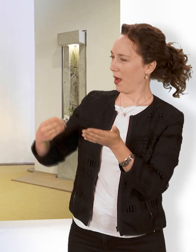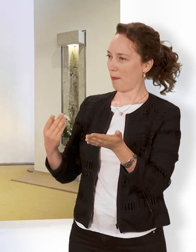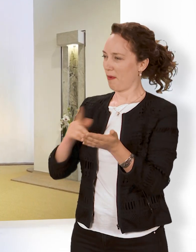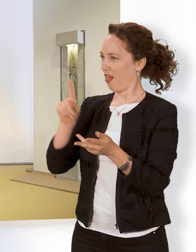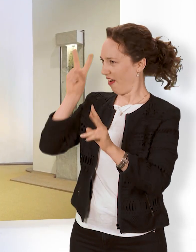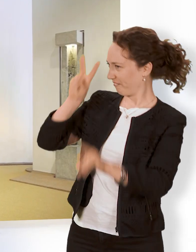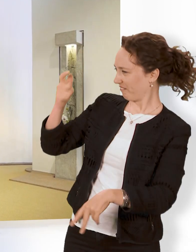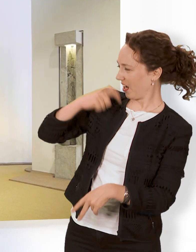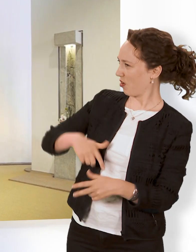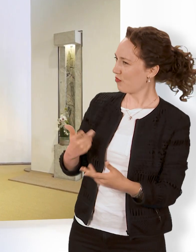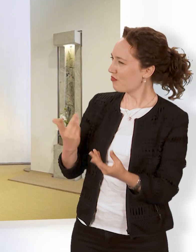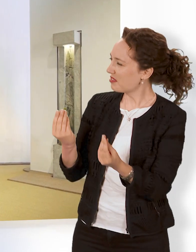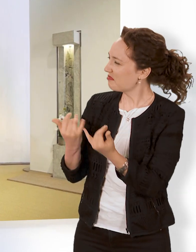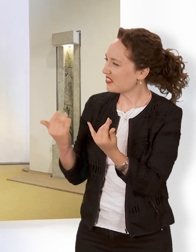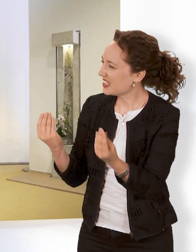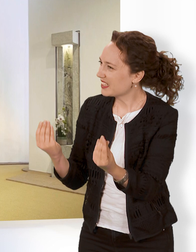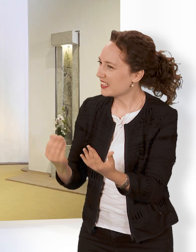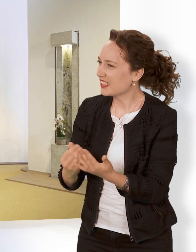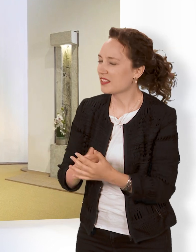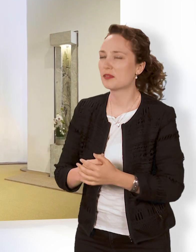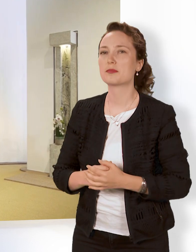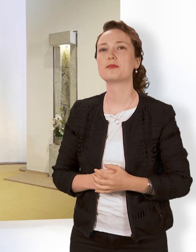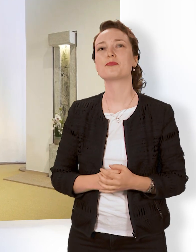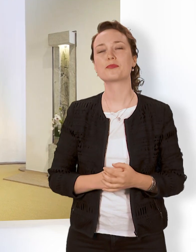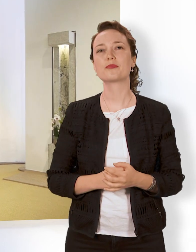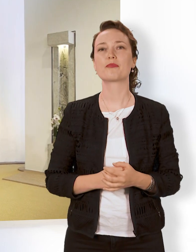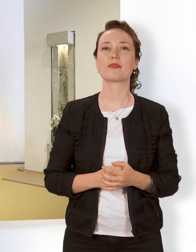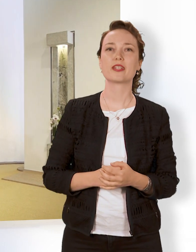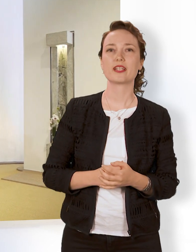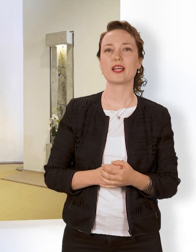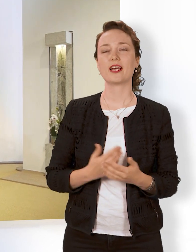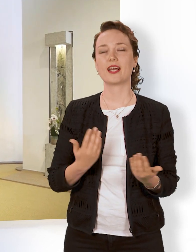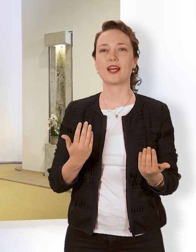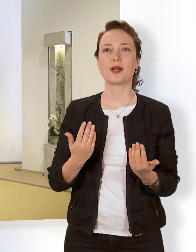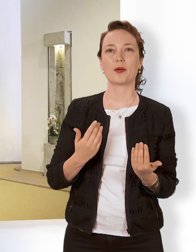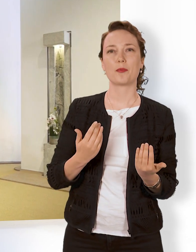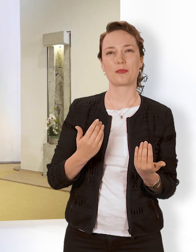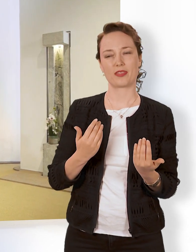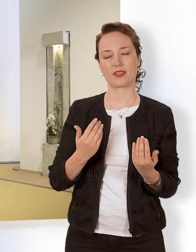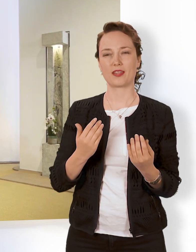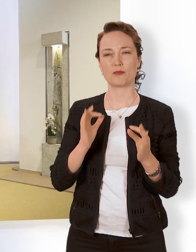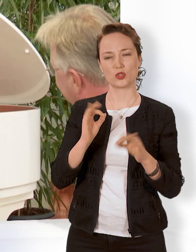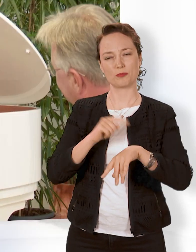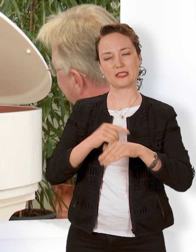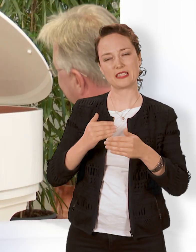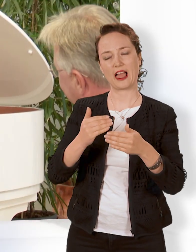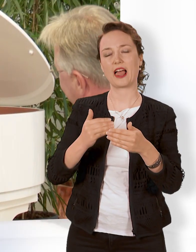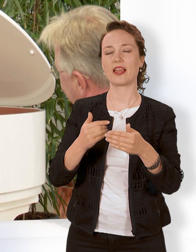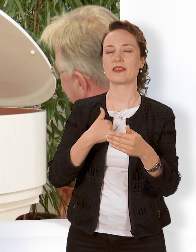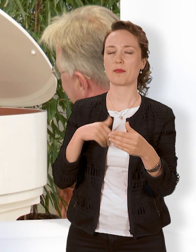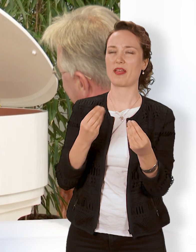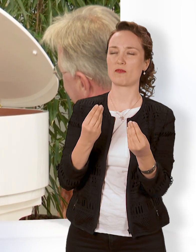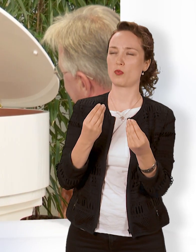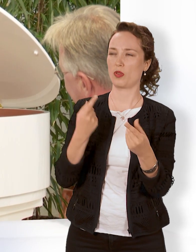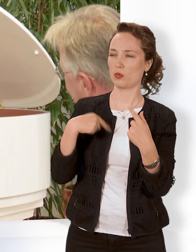bewundert. Ja, mich hat es ab einem gewissen Zeitpunkt hat's mich eher irgendwo unter Druck gebracht und belastet. Ich habe